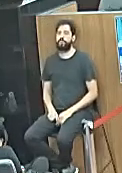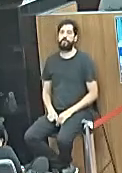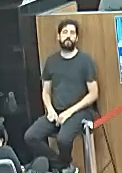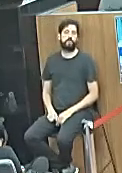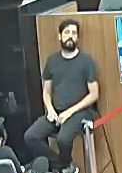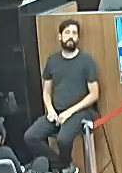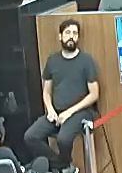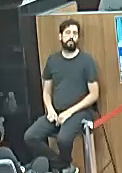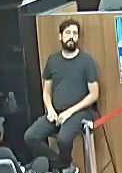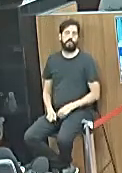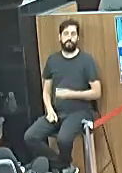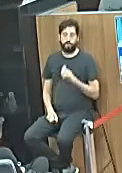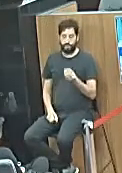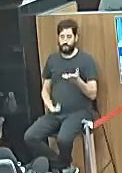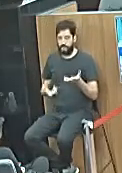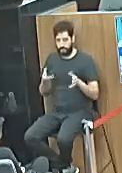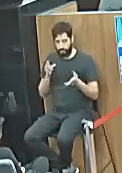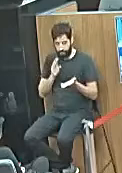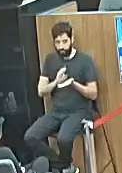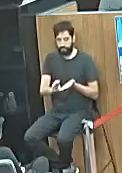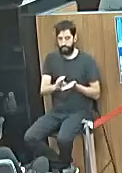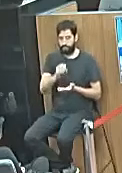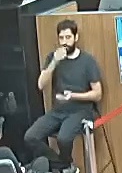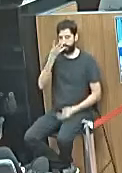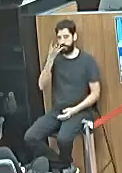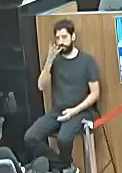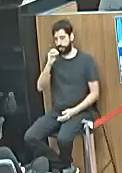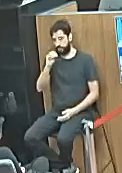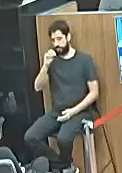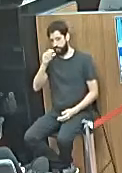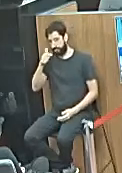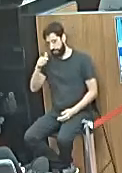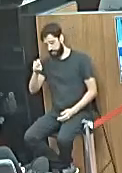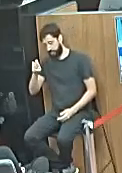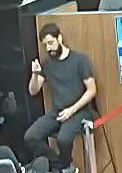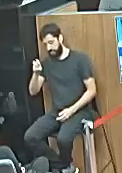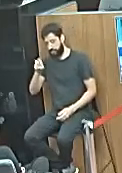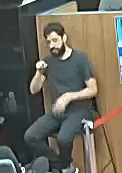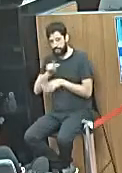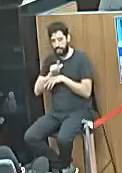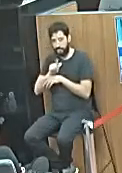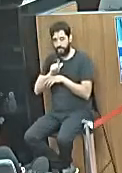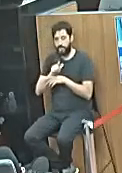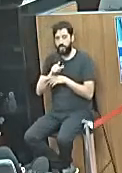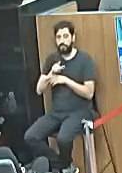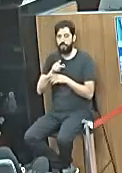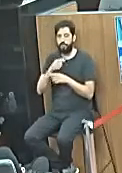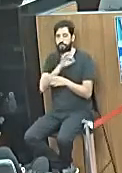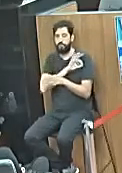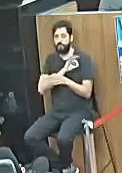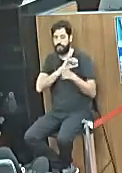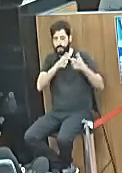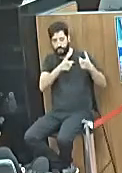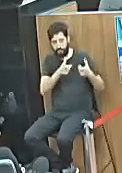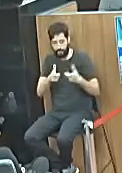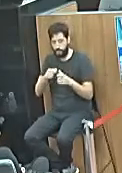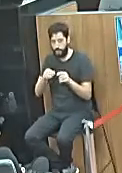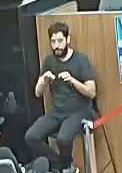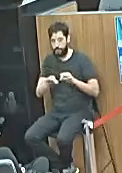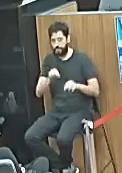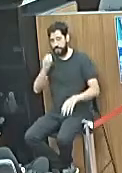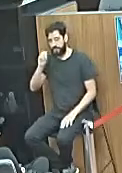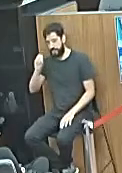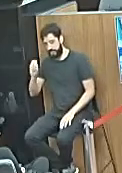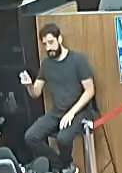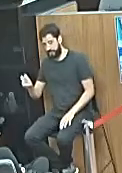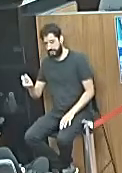aportar recursos na ação 4025 gestão das unidades policiais do programa 005 com a finalidade